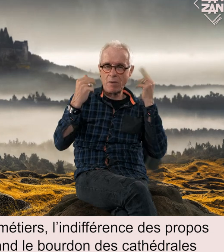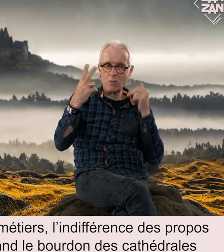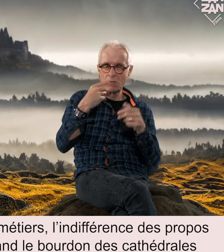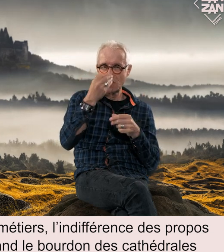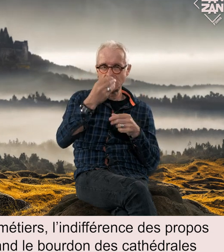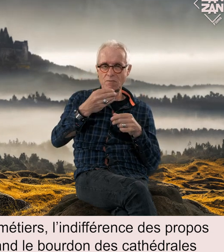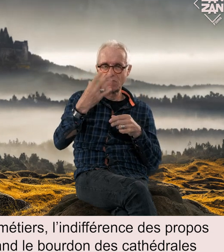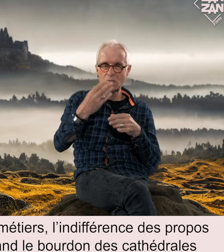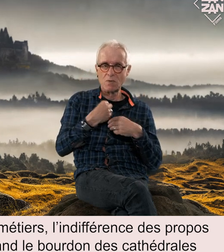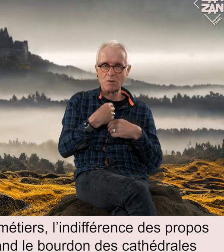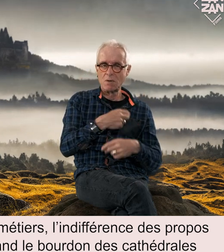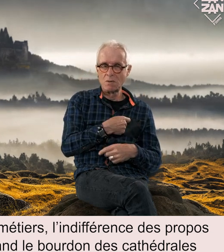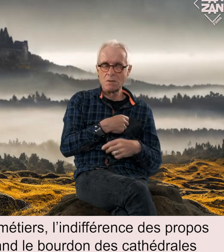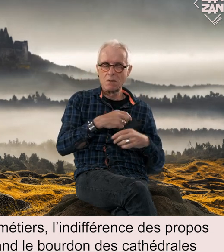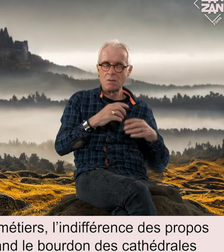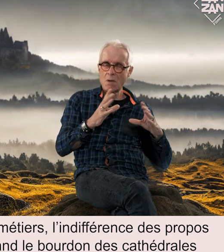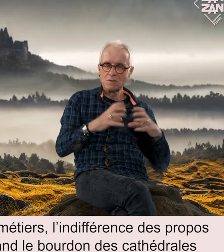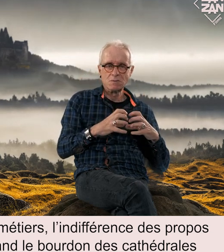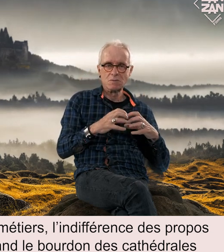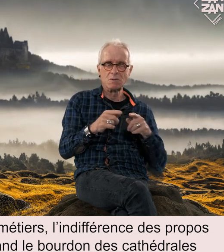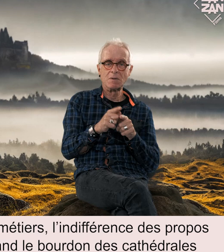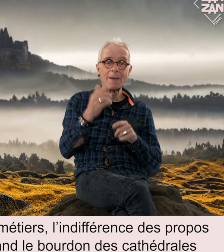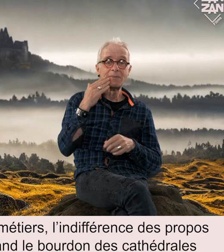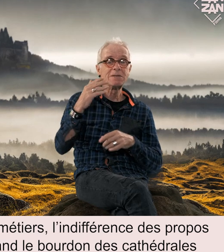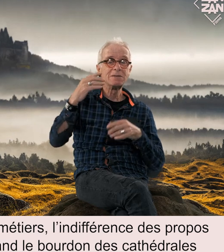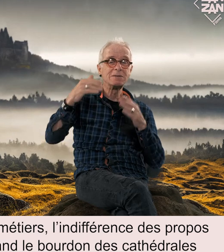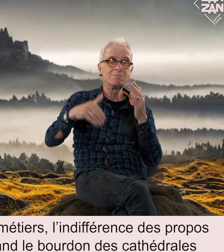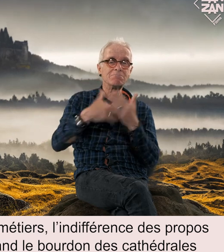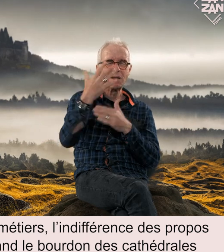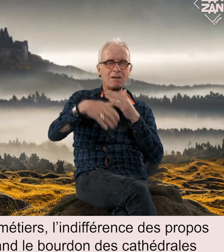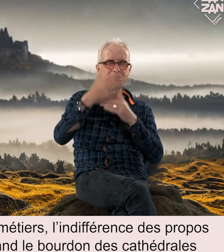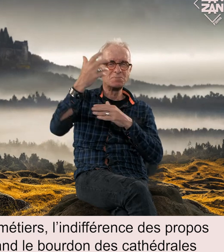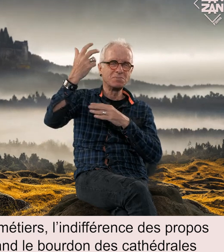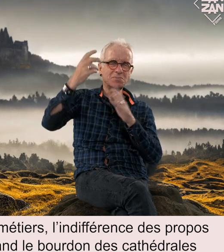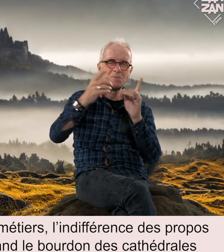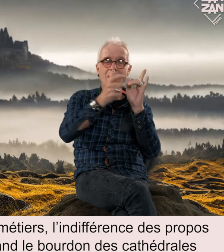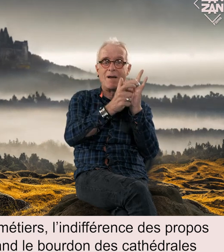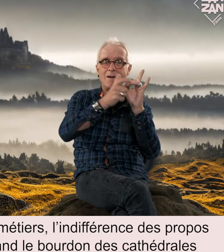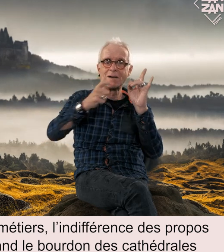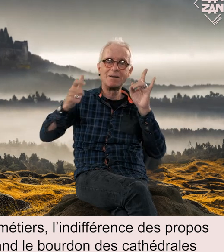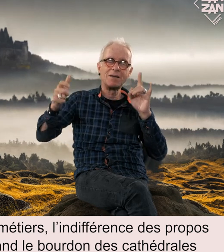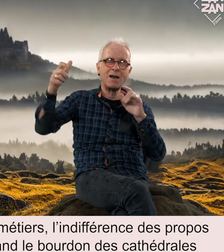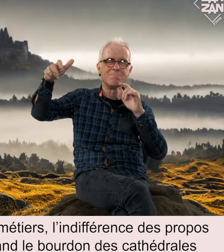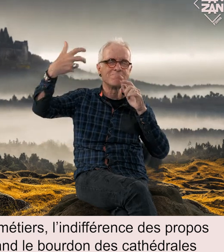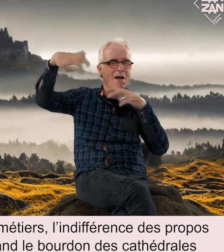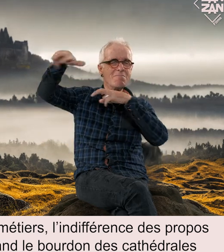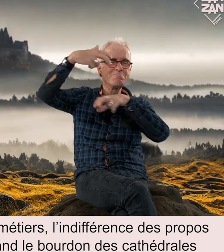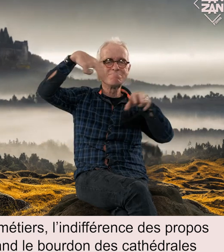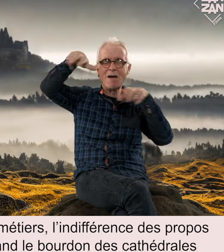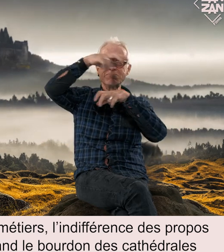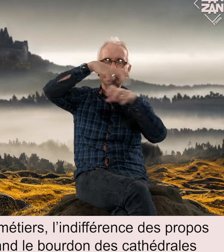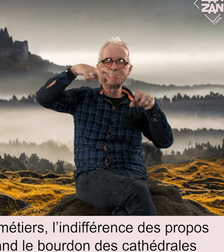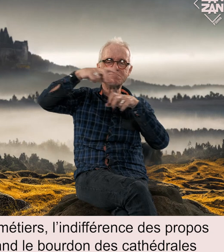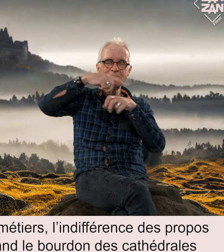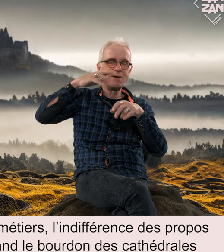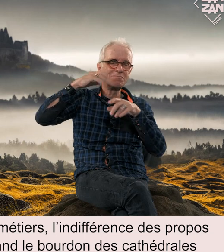Les jours de fête quand le bourdon des cathédrales mettait en joie dès l'aurore le peuple entier, il regardait les habitants sortir de leur maison puis